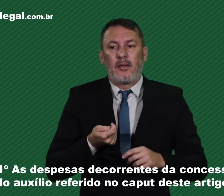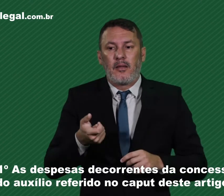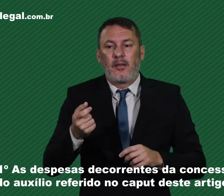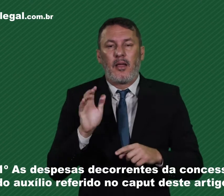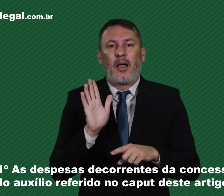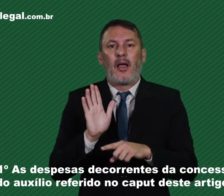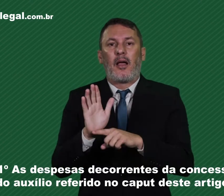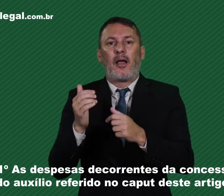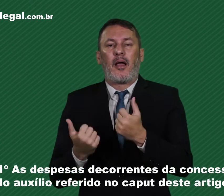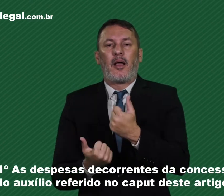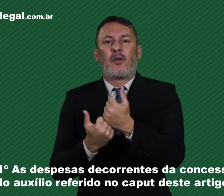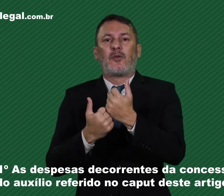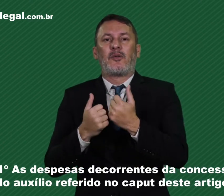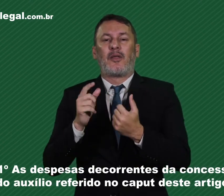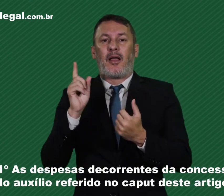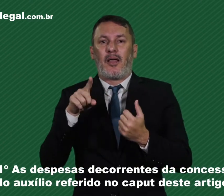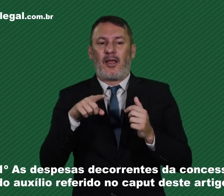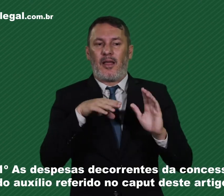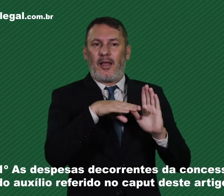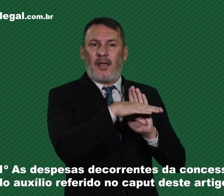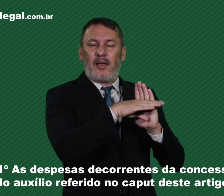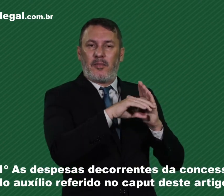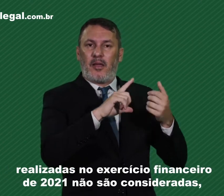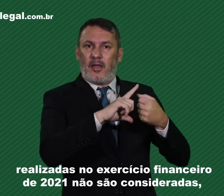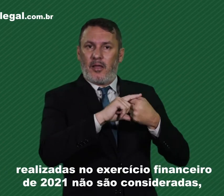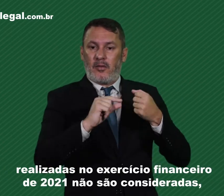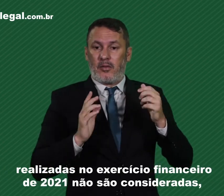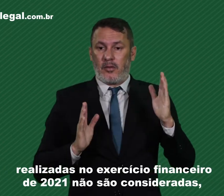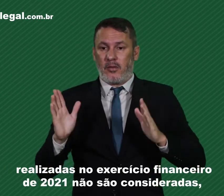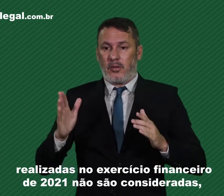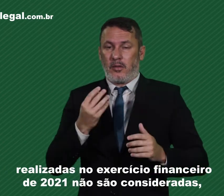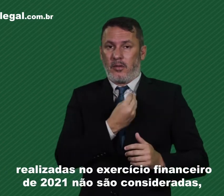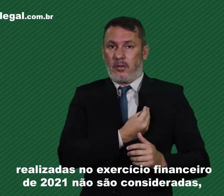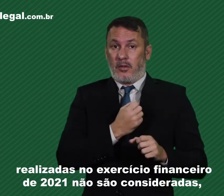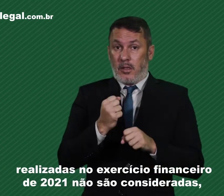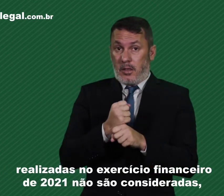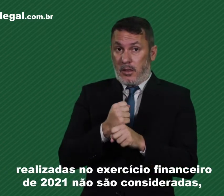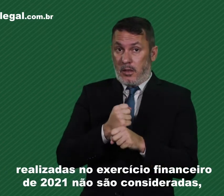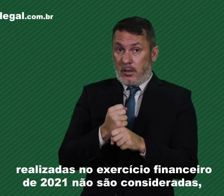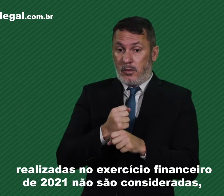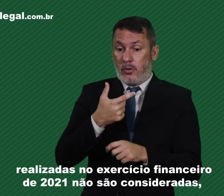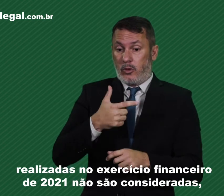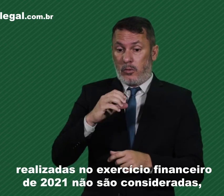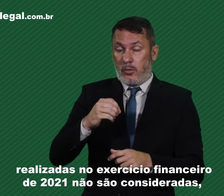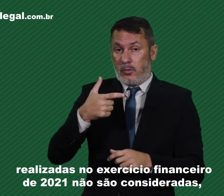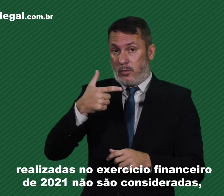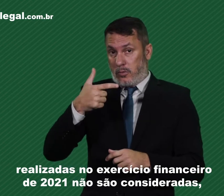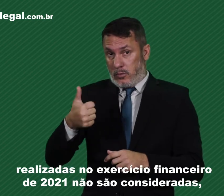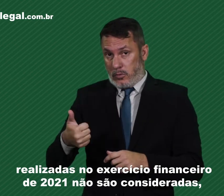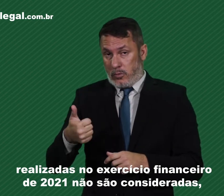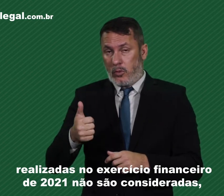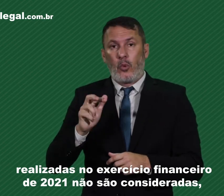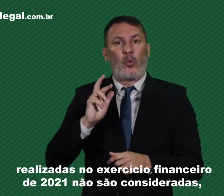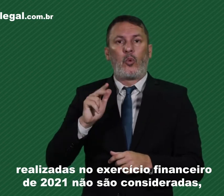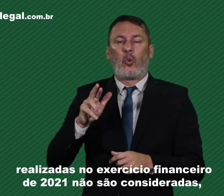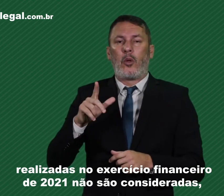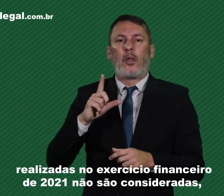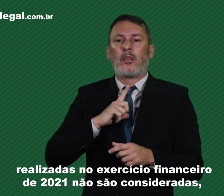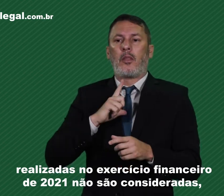auxílio referido no caput deste artigo realizadas no Exercício financeiro de 2021 não